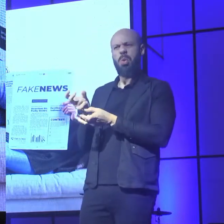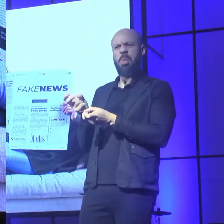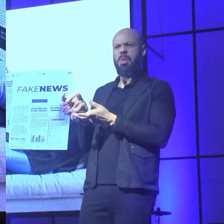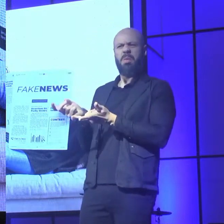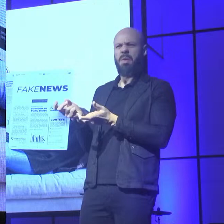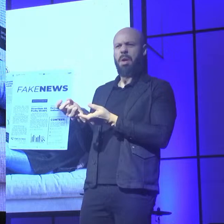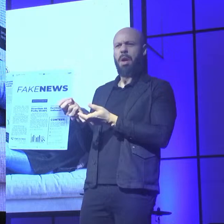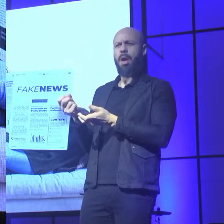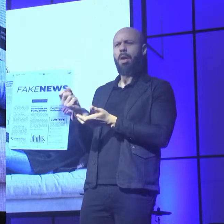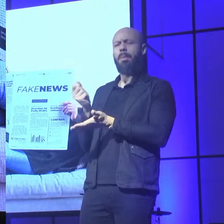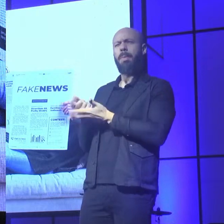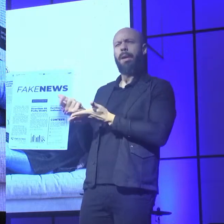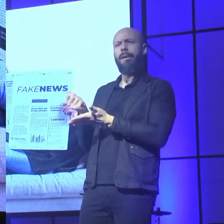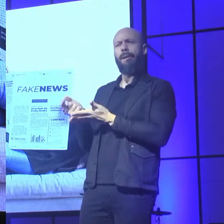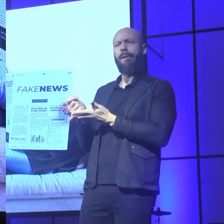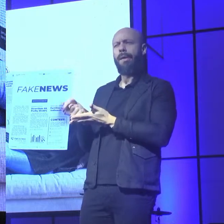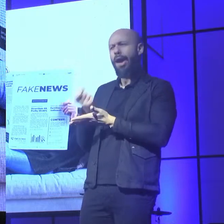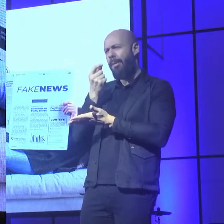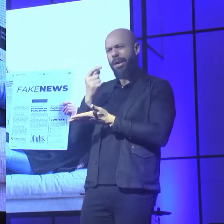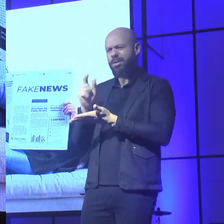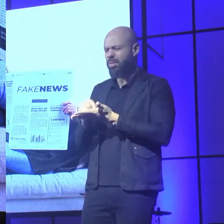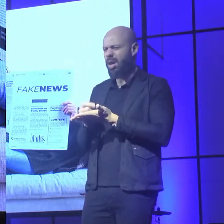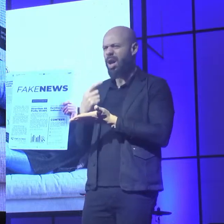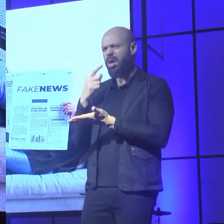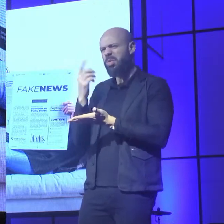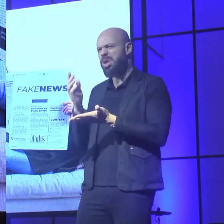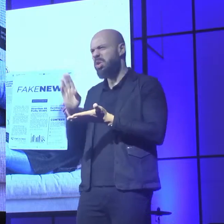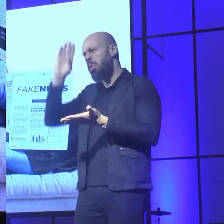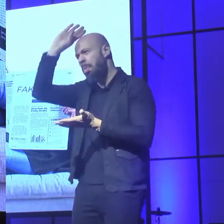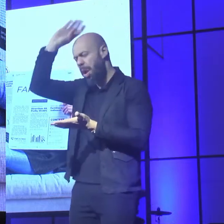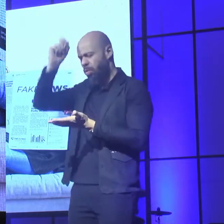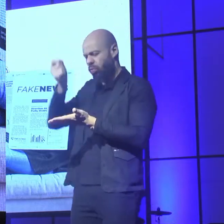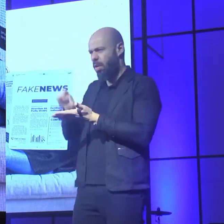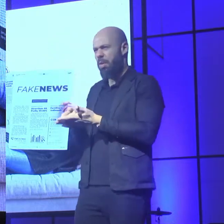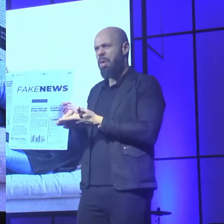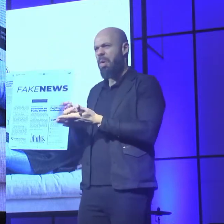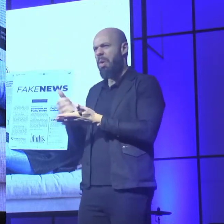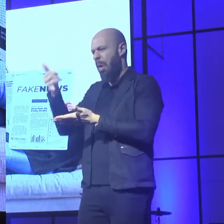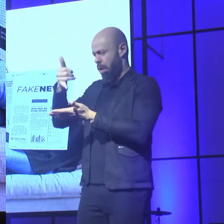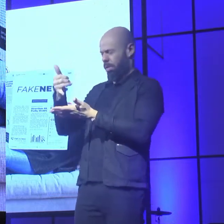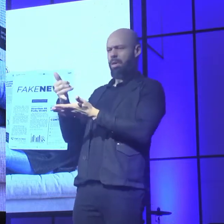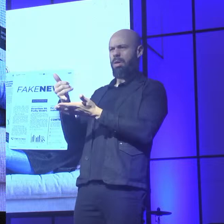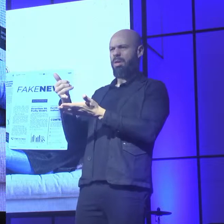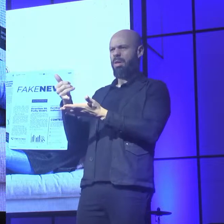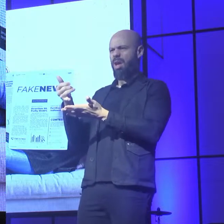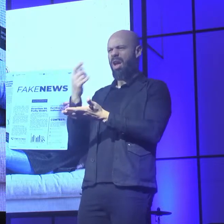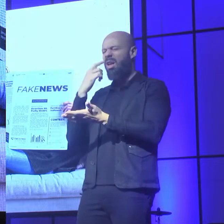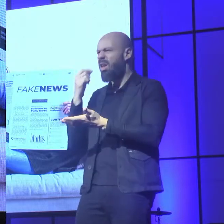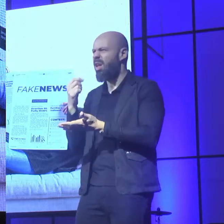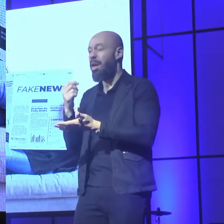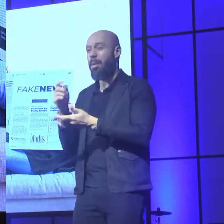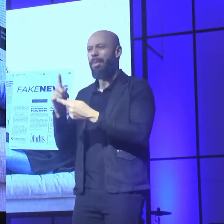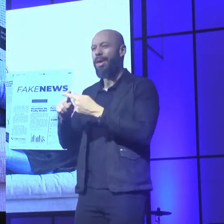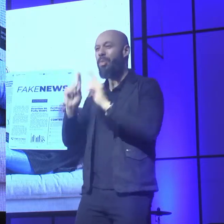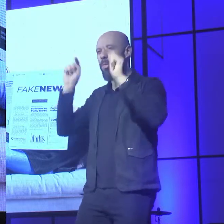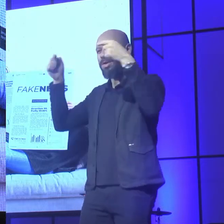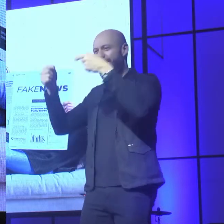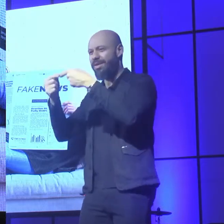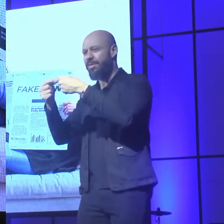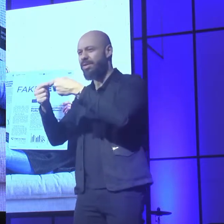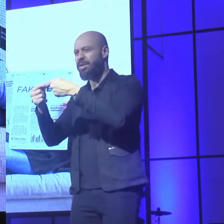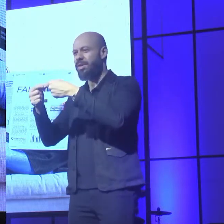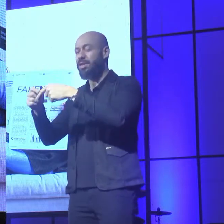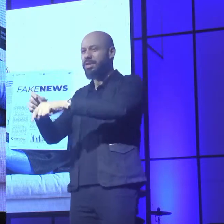para curar, para voltar a todas as articulações. Uma grana cabeluda um